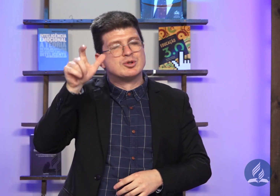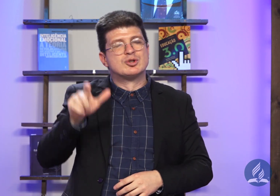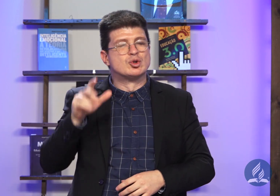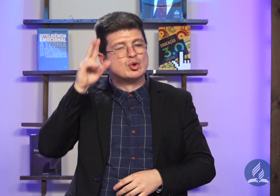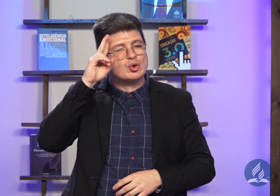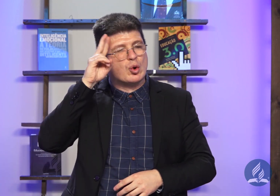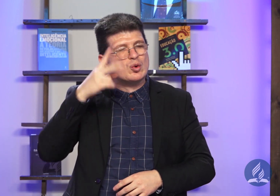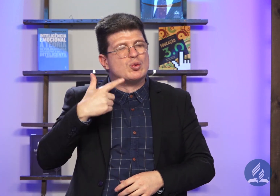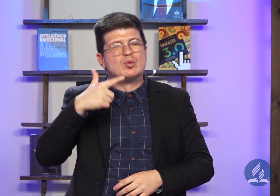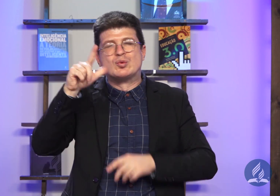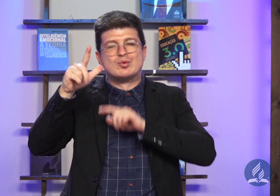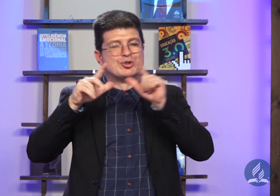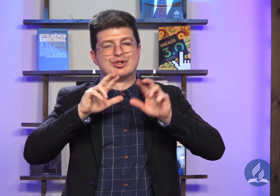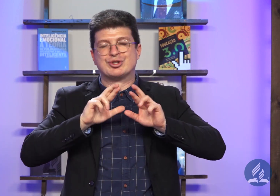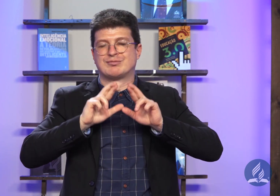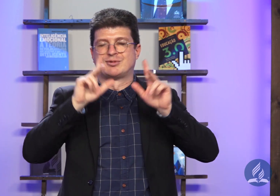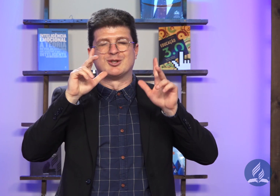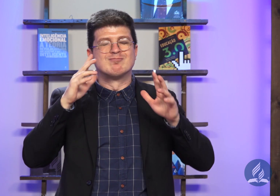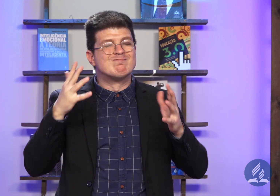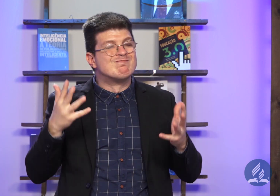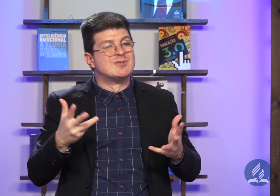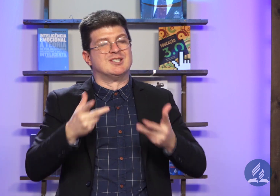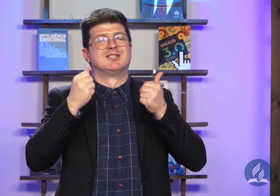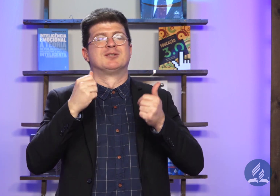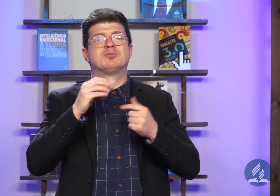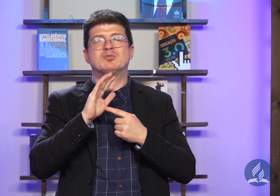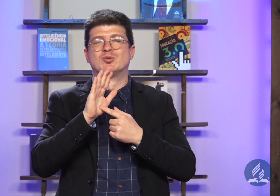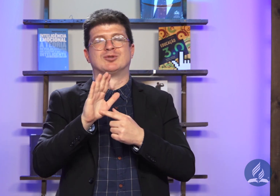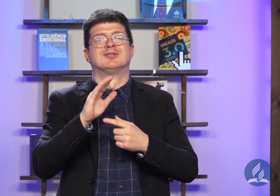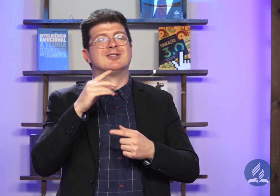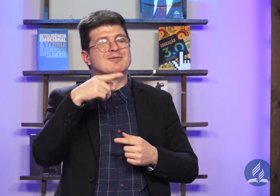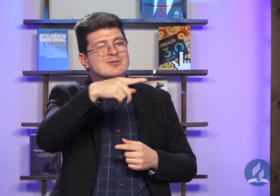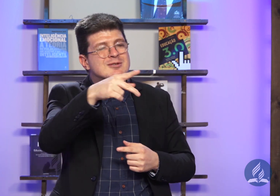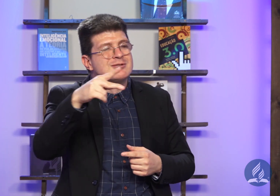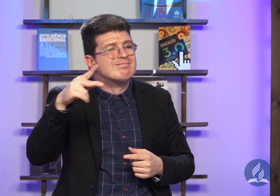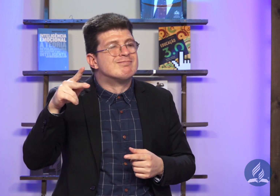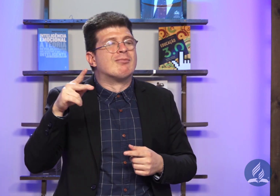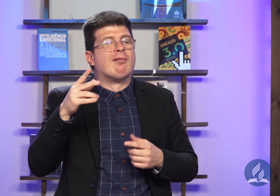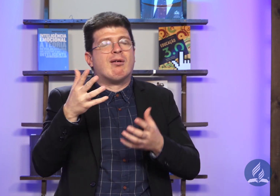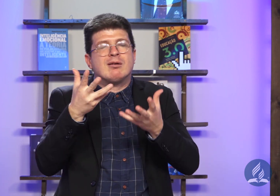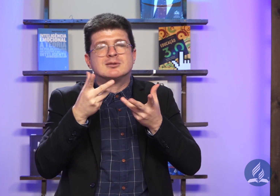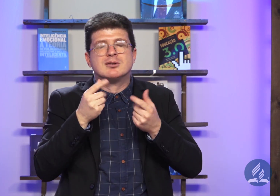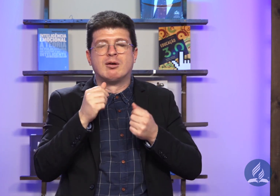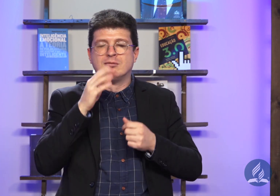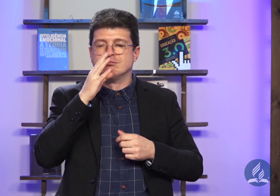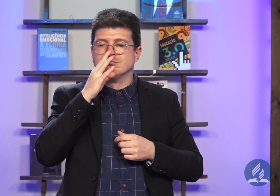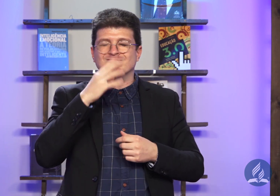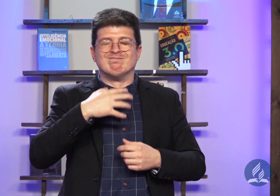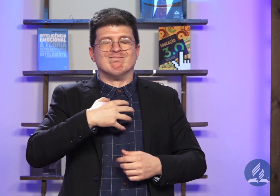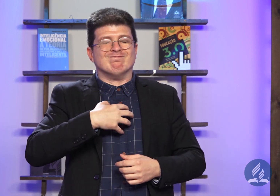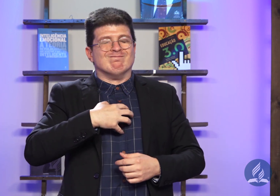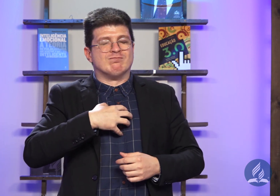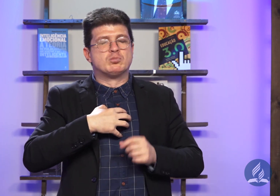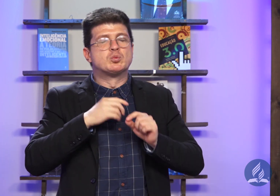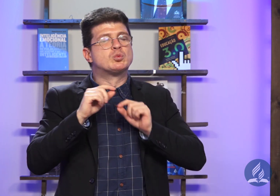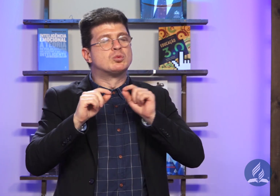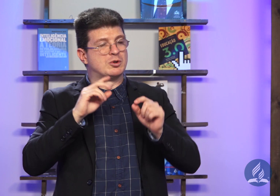Karen, com essas histórias que ela vai compartilhar, diferente, que todos que vão assistir possam